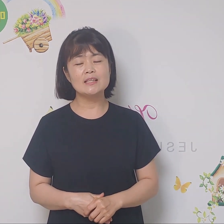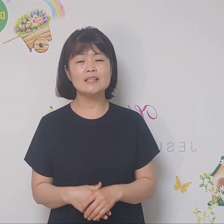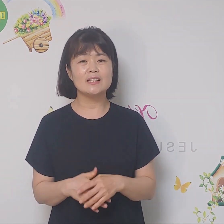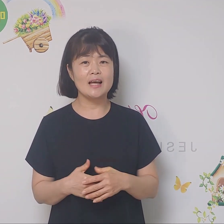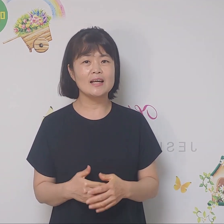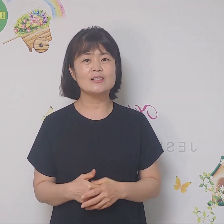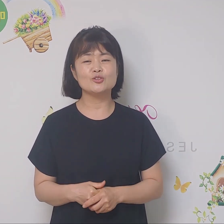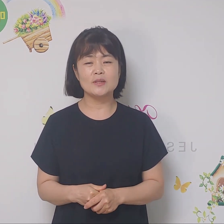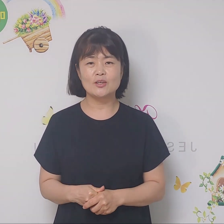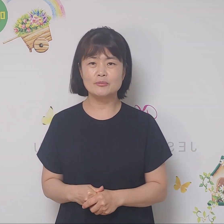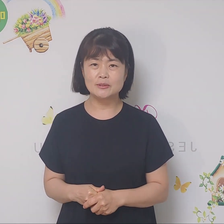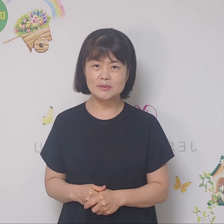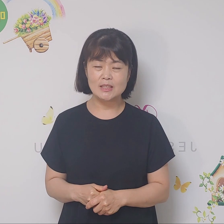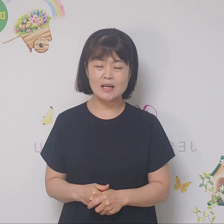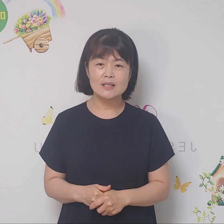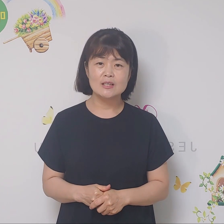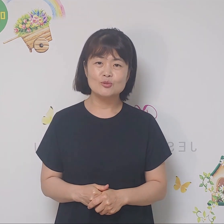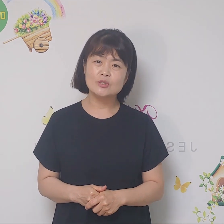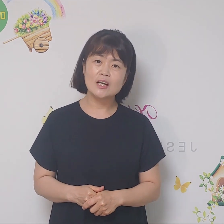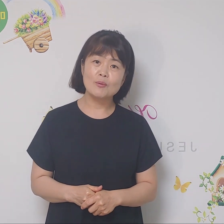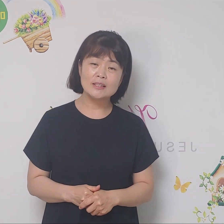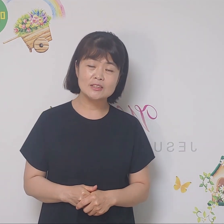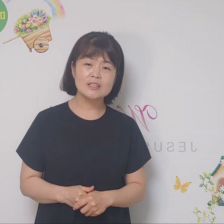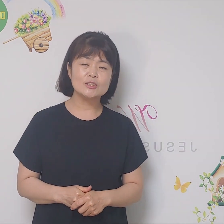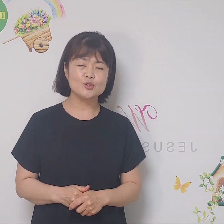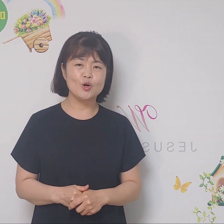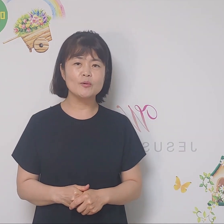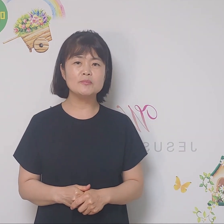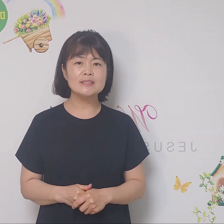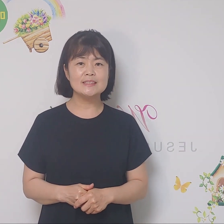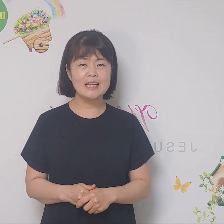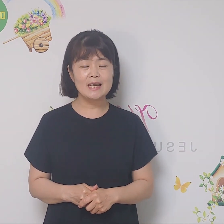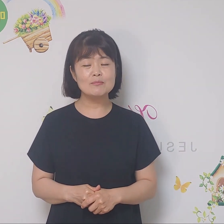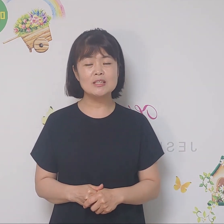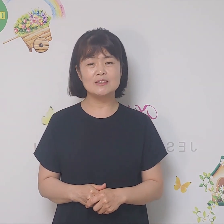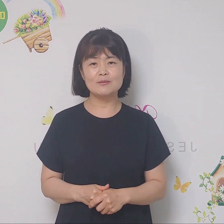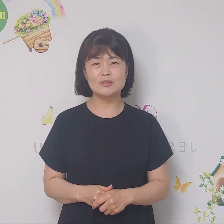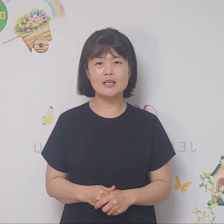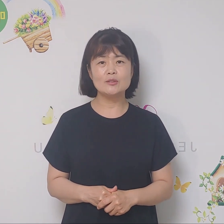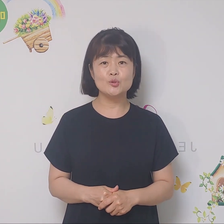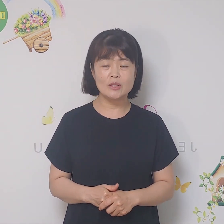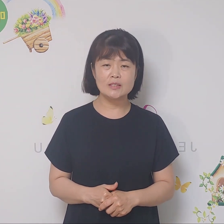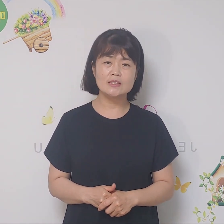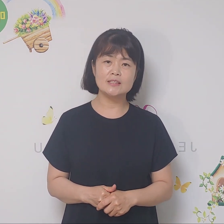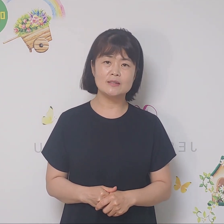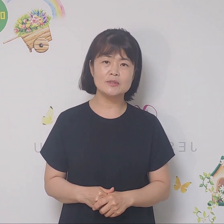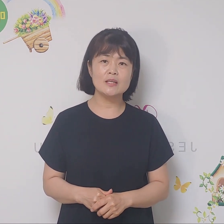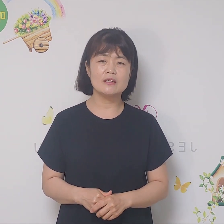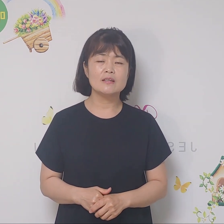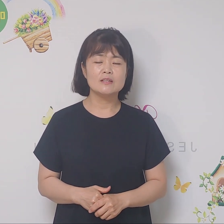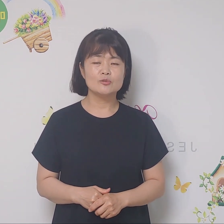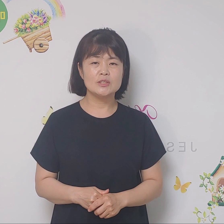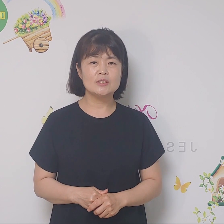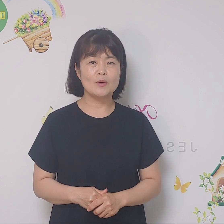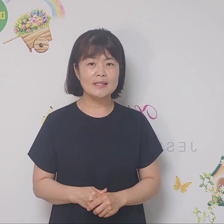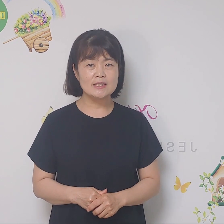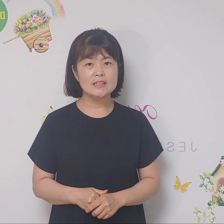하나님께 나아갈 수밖에 없습니다. 우리가 완전할 수 없는 사람이기 때문에 죄인이기 때문에 우리는